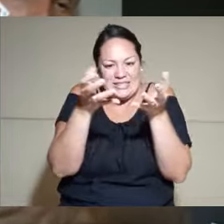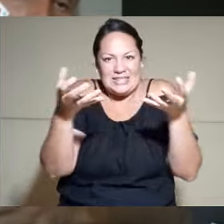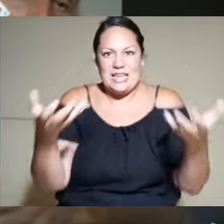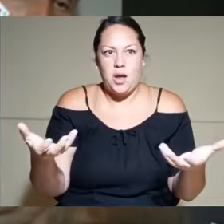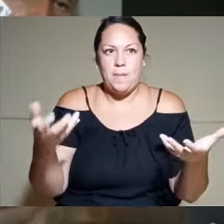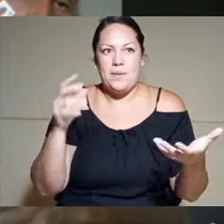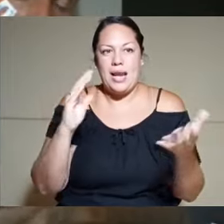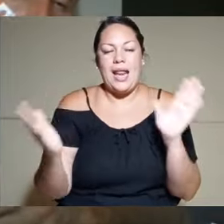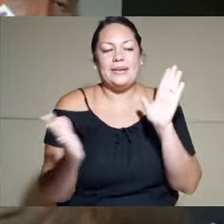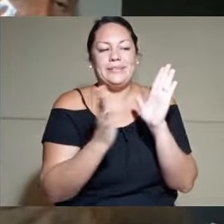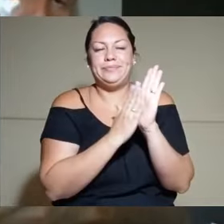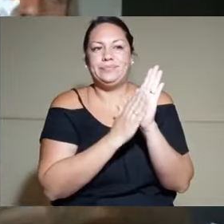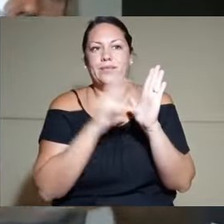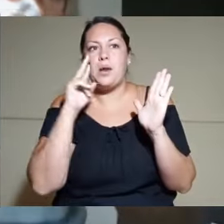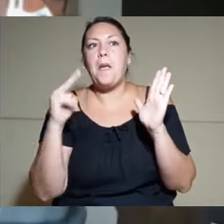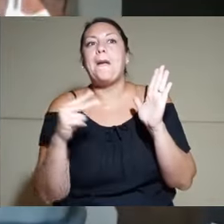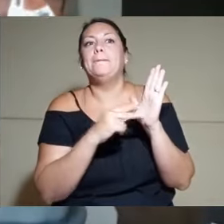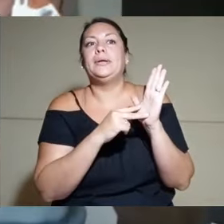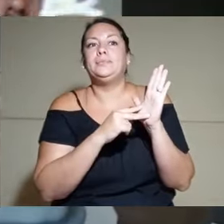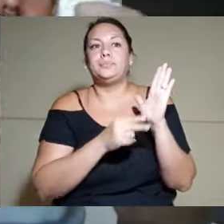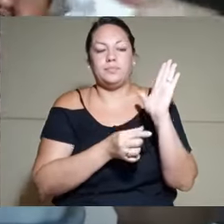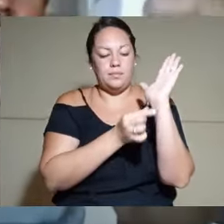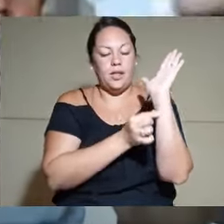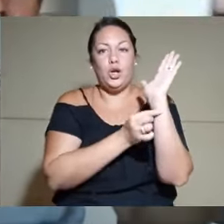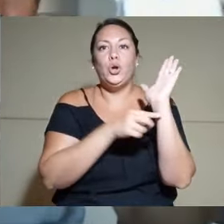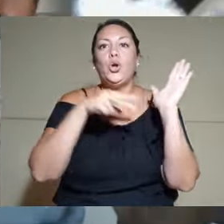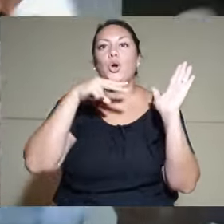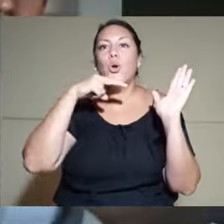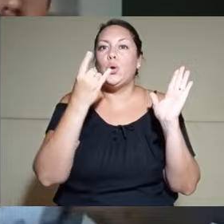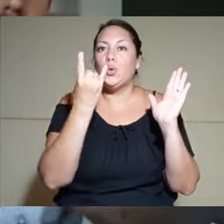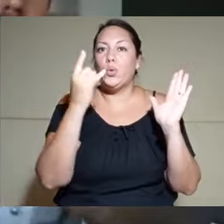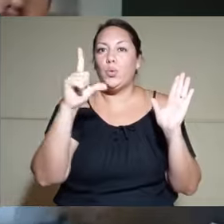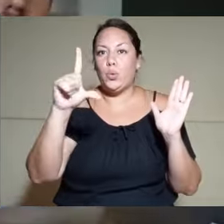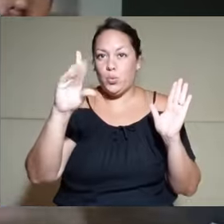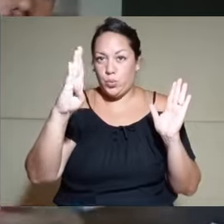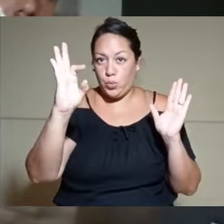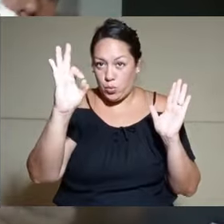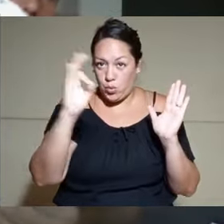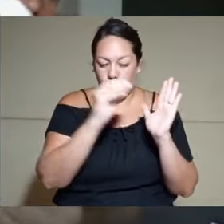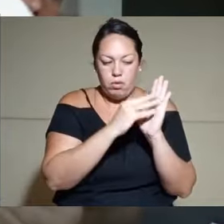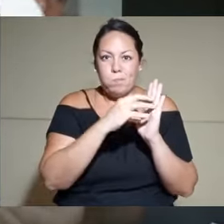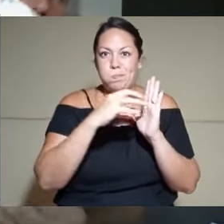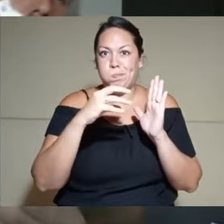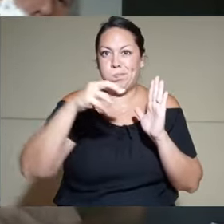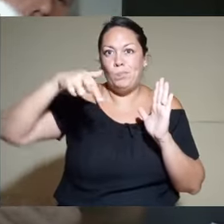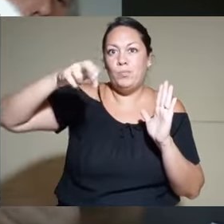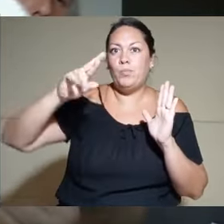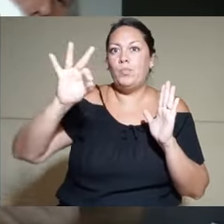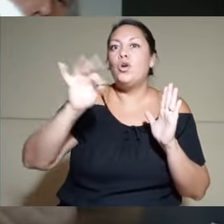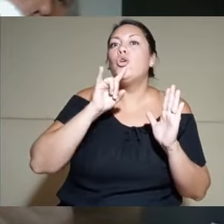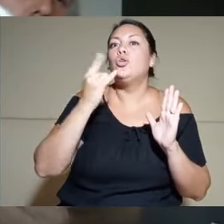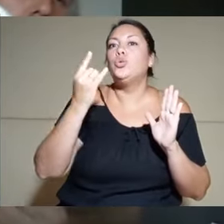dibujo. ¿Sí? Si ustedes se fijan, yo la voy a abrir, y si vamos a mirarla de costado, ¿sí?